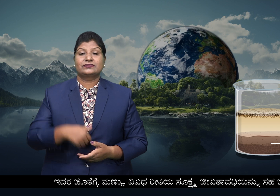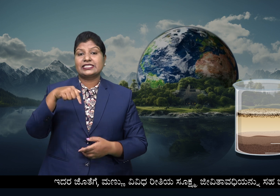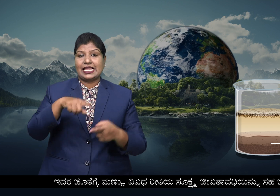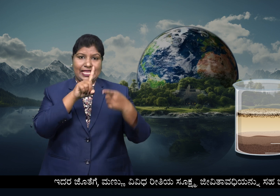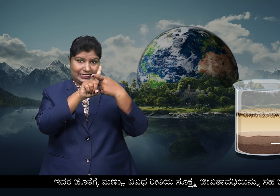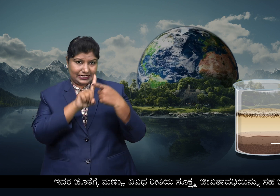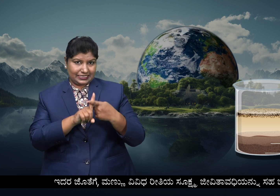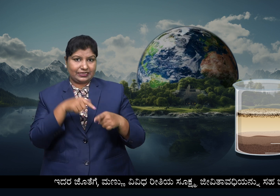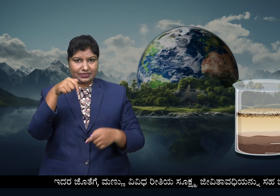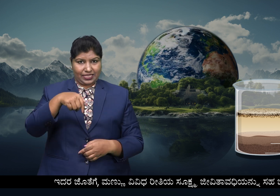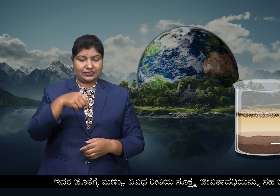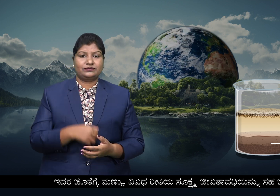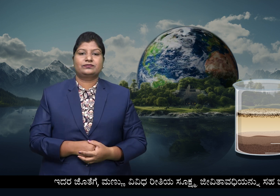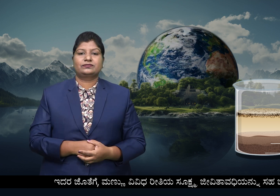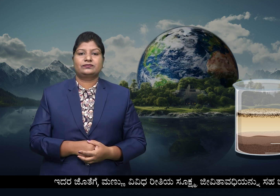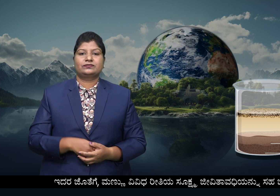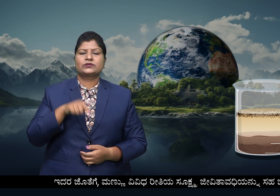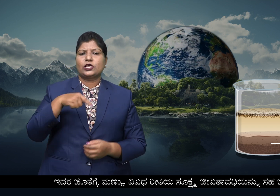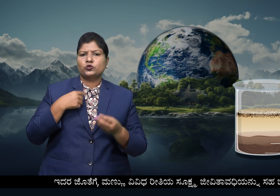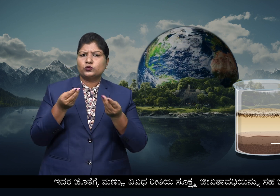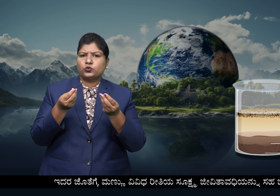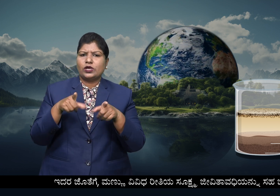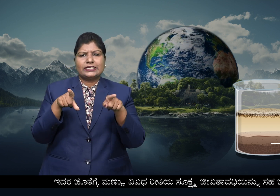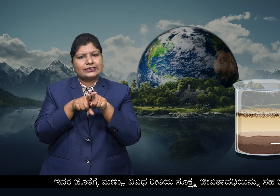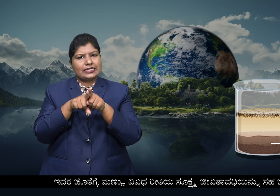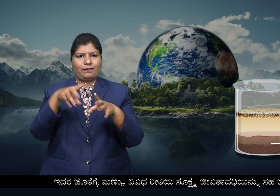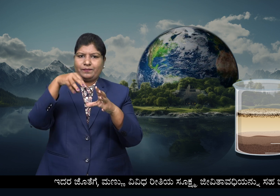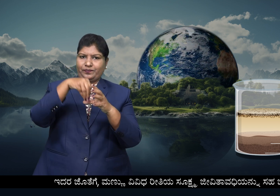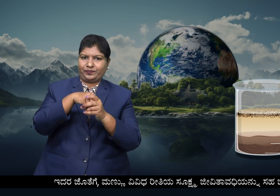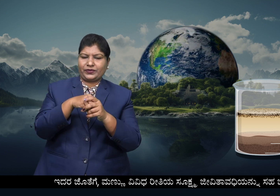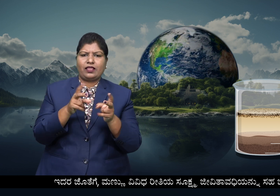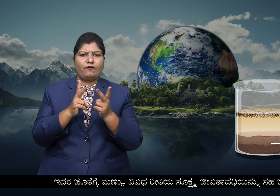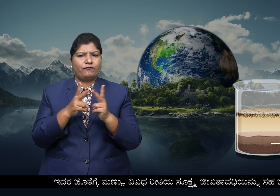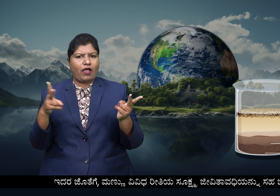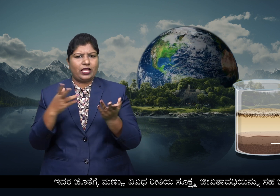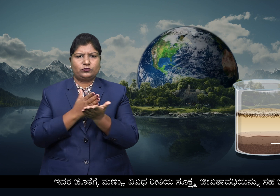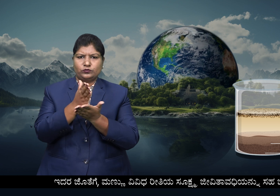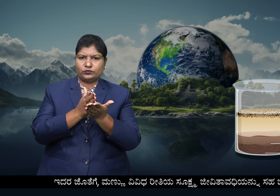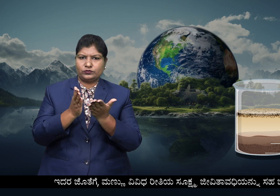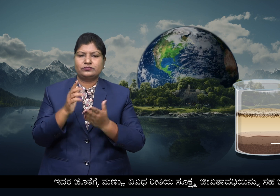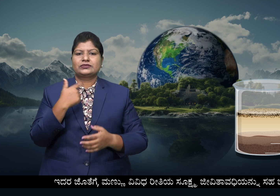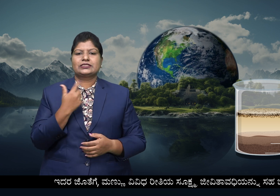ಇದರ ಜೊತೆಗೆ ಮಣ್ಣು ವಿವಿಧ ರೀತಿಯ ಸೂಕ್ಷ್ಮ ಜೀವಂತವಾದಿಯನ್ನು ಸಹ ಒಳಗೊಂಡಿದೆ.